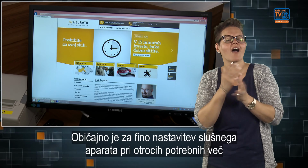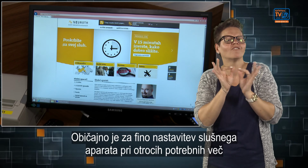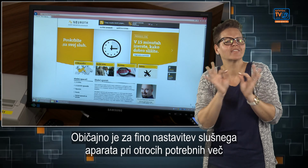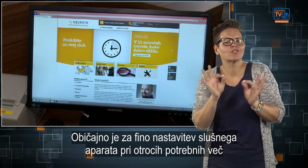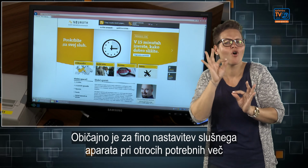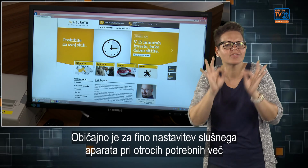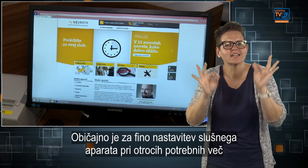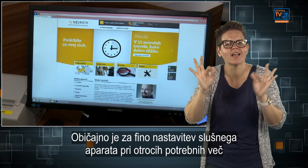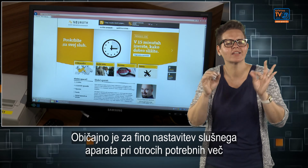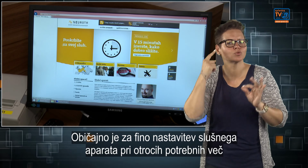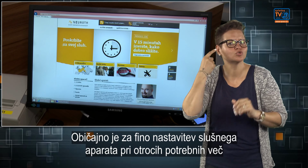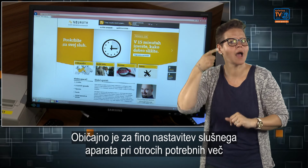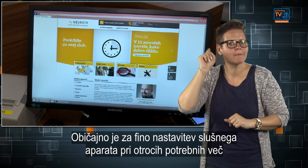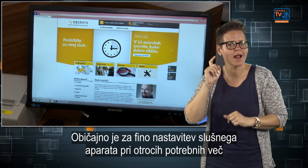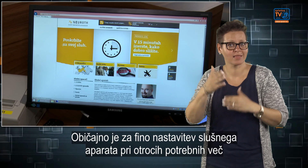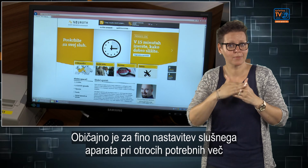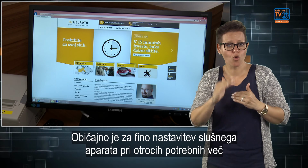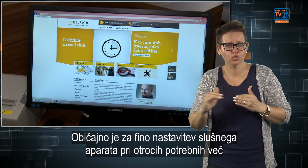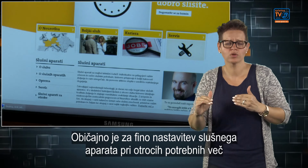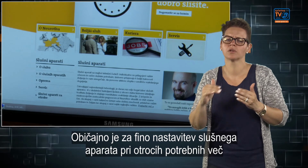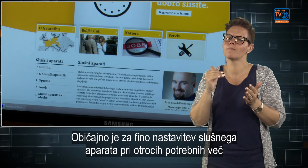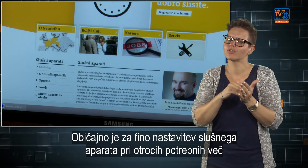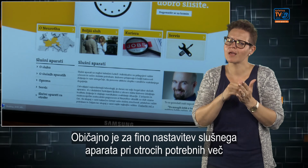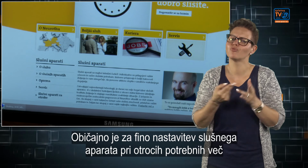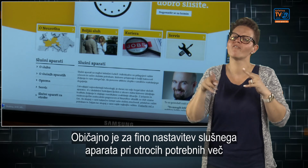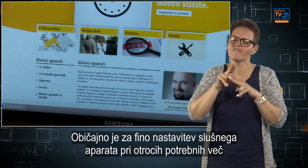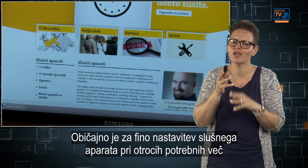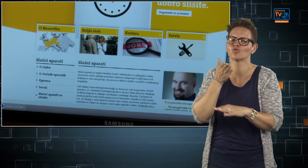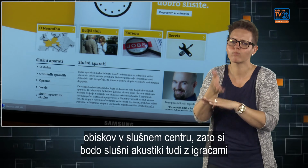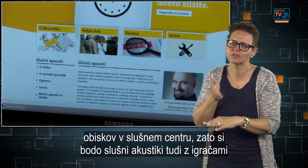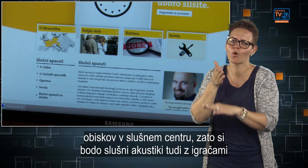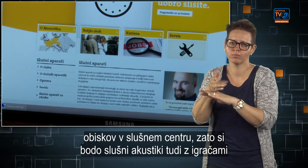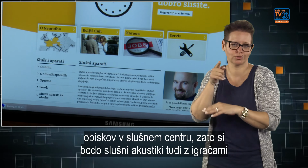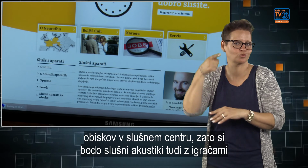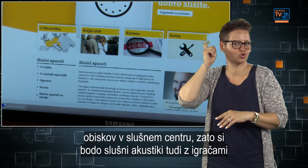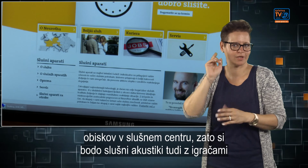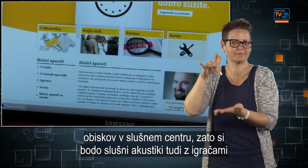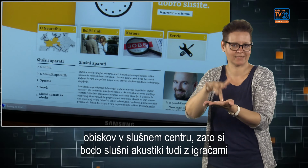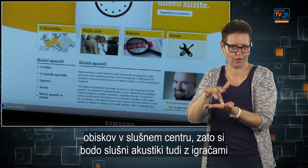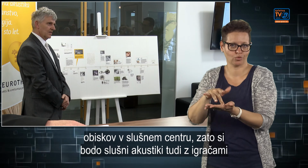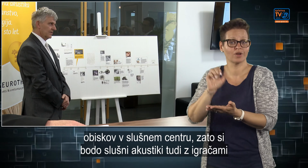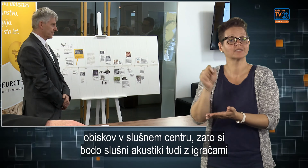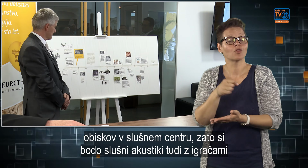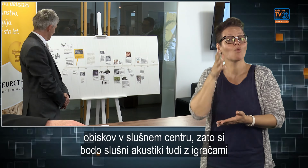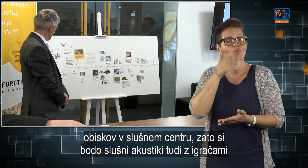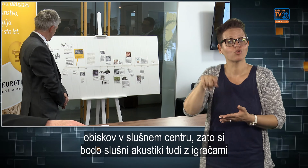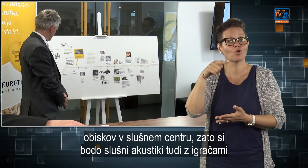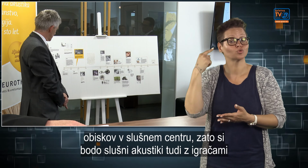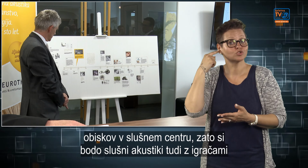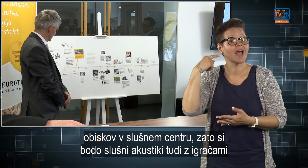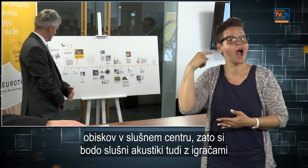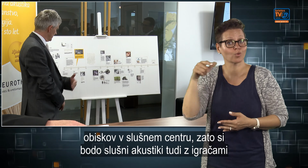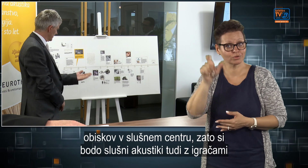Običajno je za fino nastavitev slušnega aparata pri otrocih potrebno več obiskov v slušnem centru. Zato si